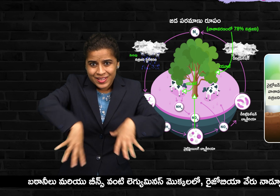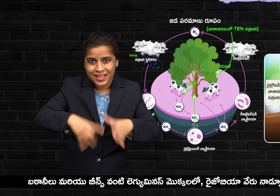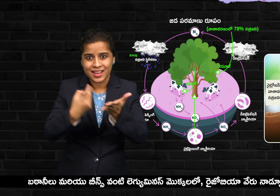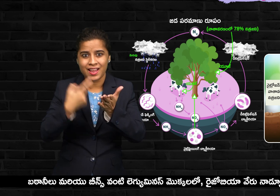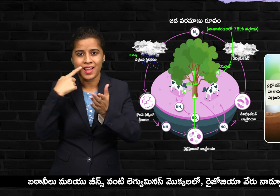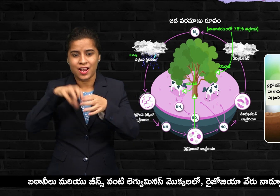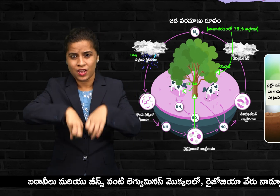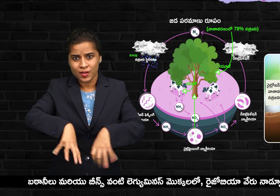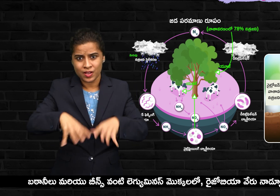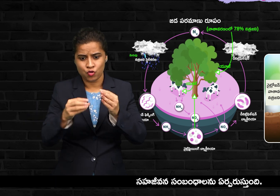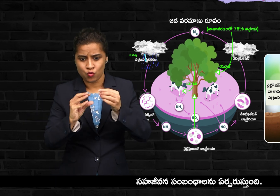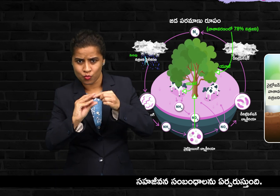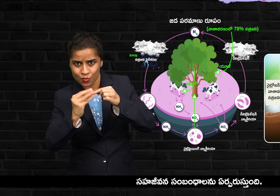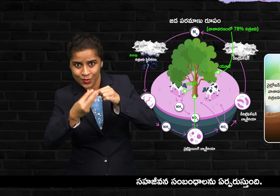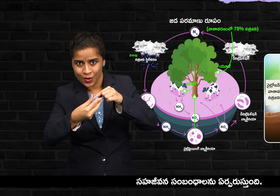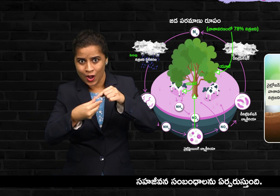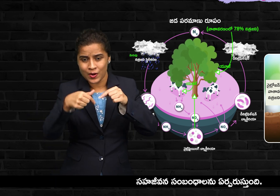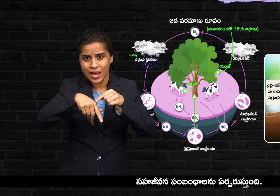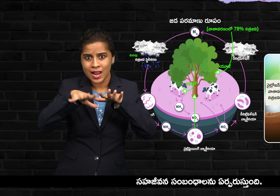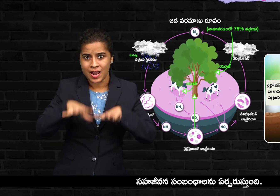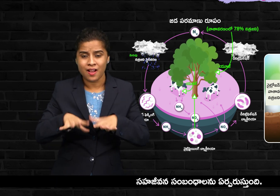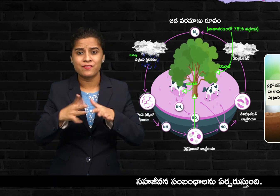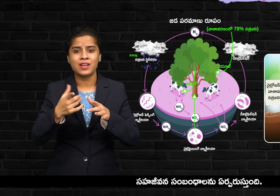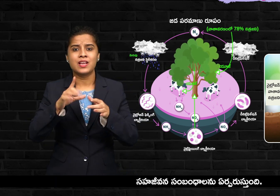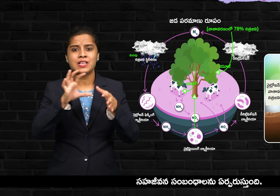నివసిస్తుంది మరియు సహజీవన సంబంధాలను ఏర్పరుస్తుంది.